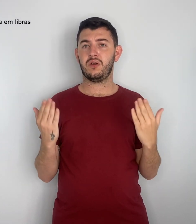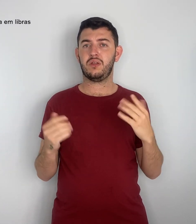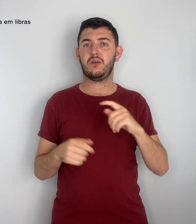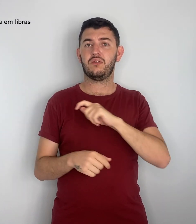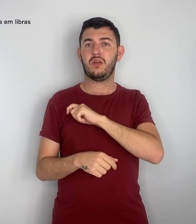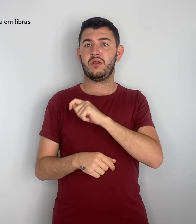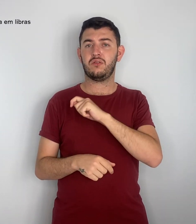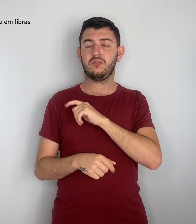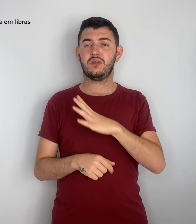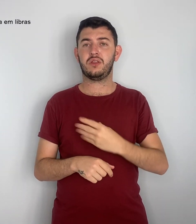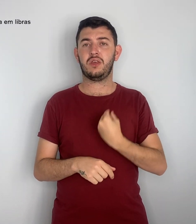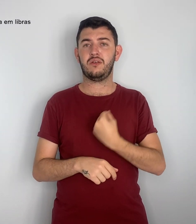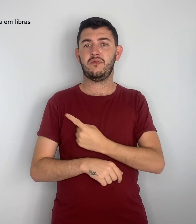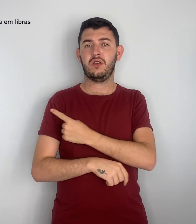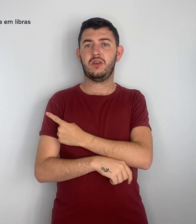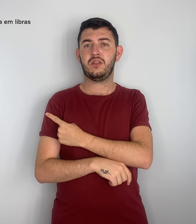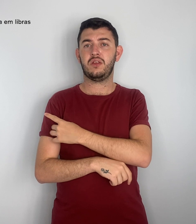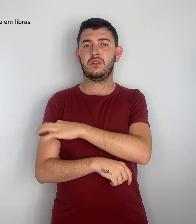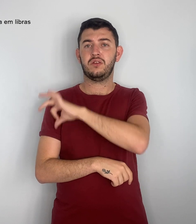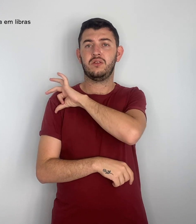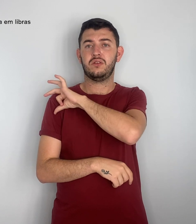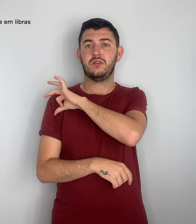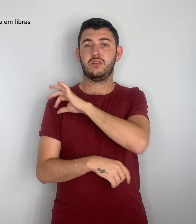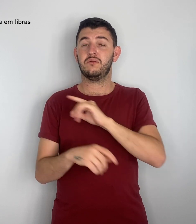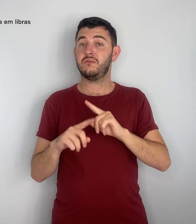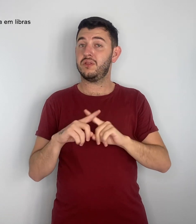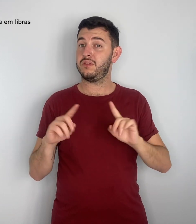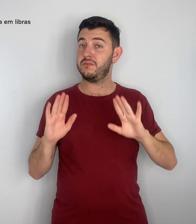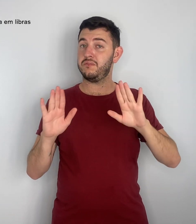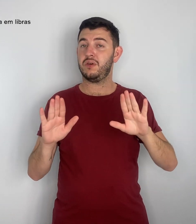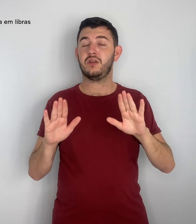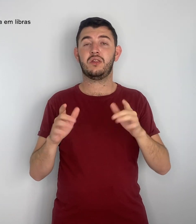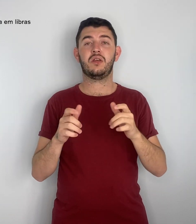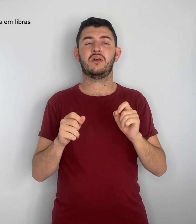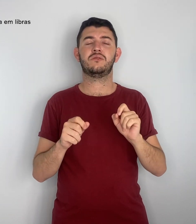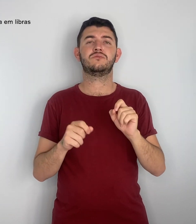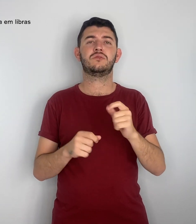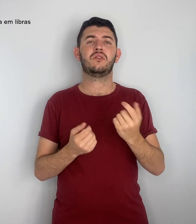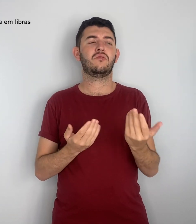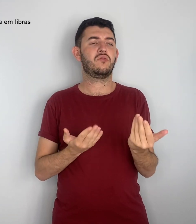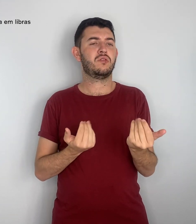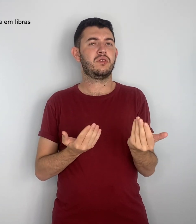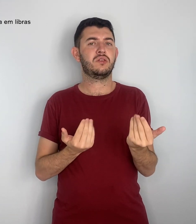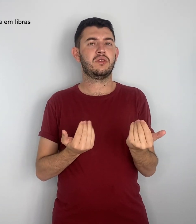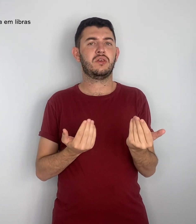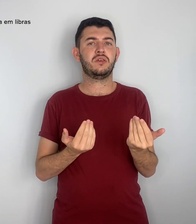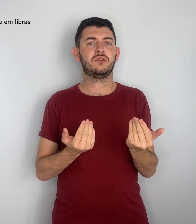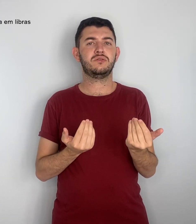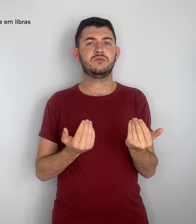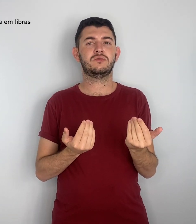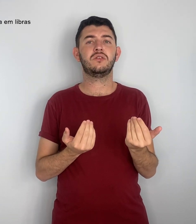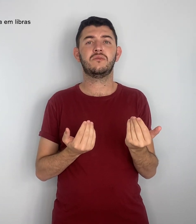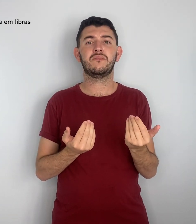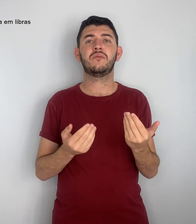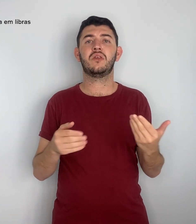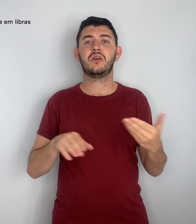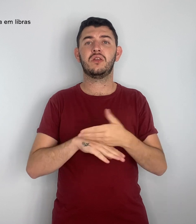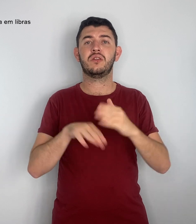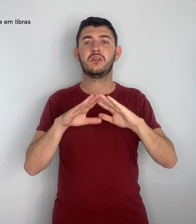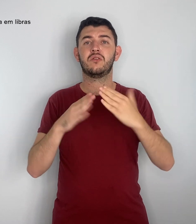Na maior parte das vezes, os adolescentes já chegam à escola com o diagnóstico e o